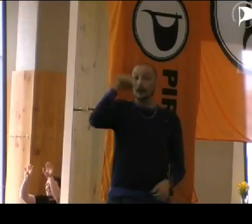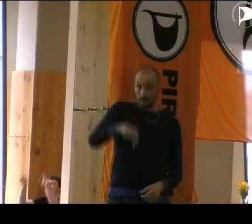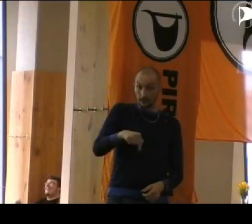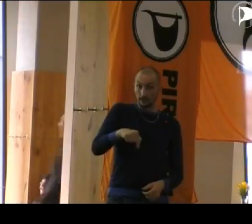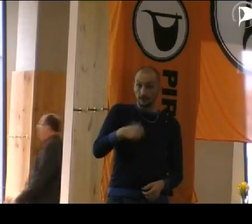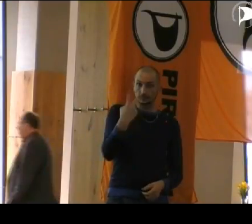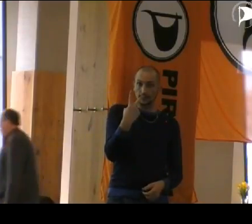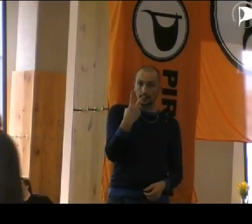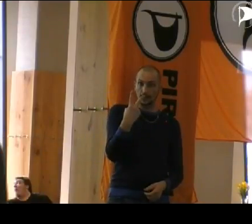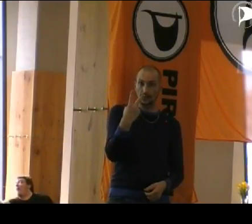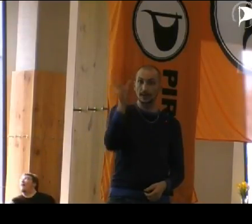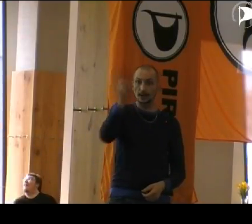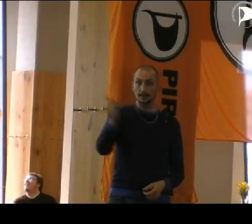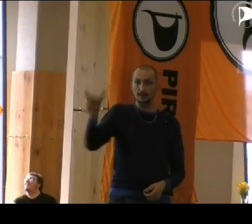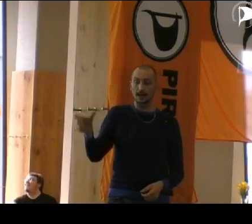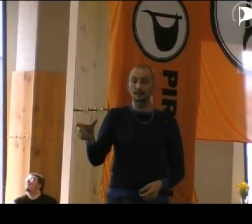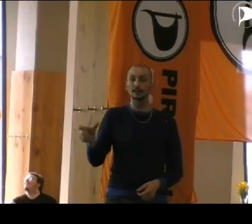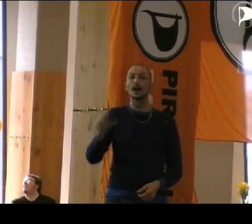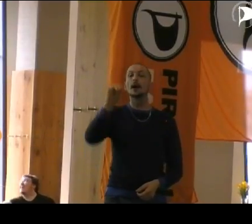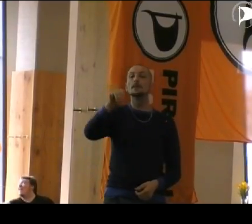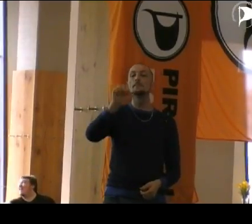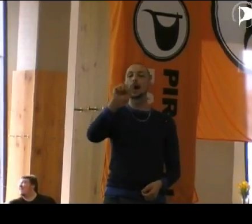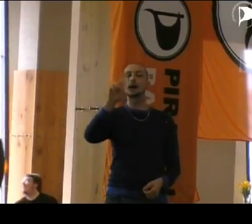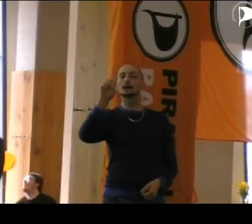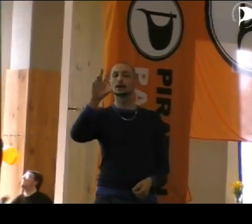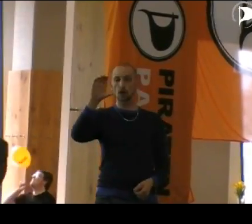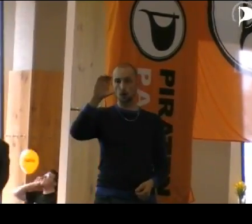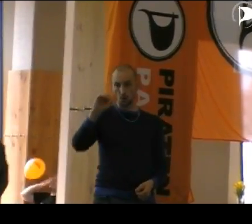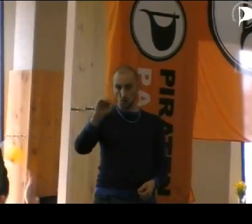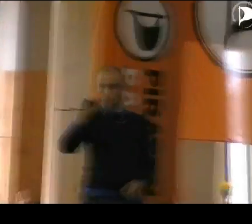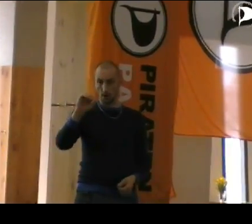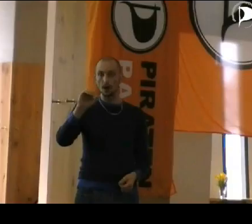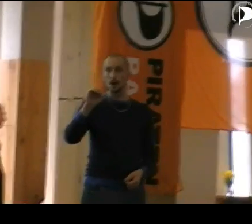kandidaten marco ban hatte und er baut die zweite kandidat